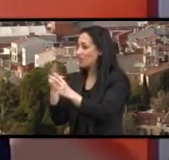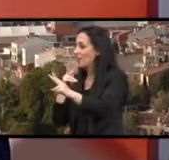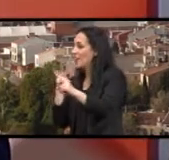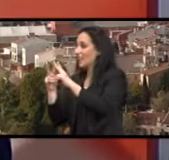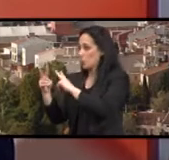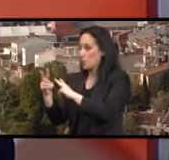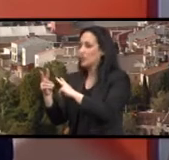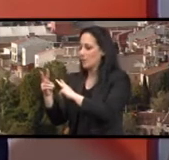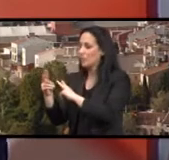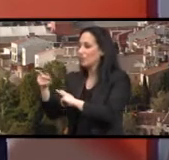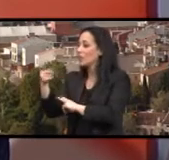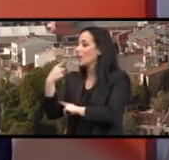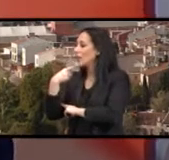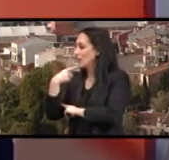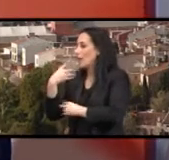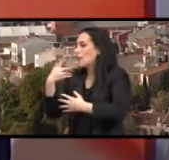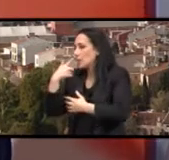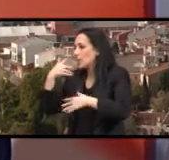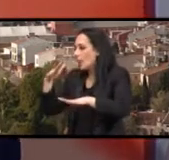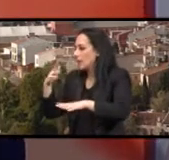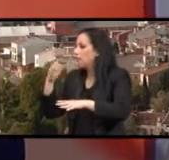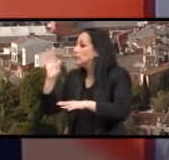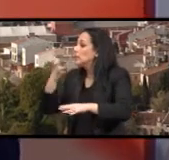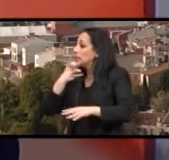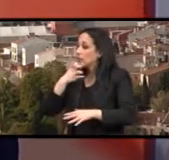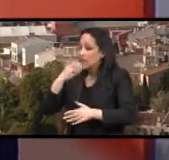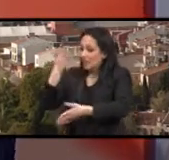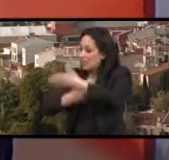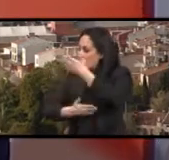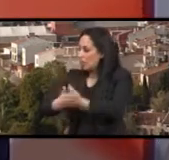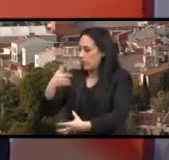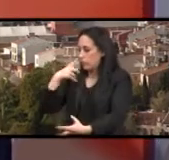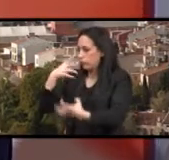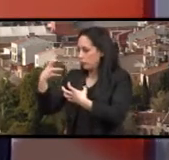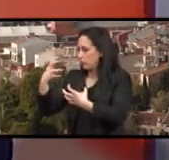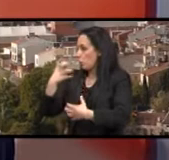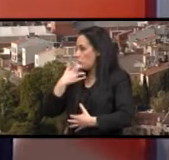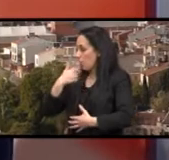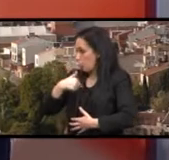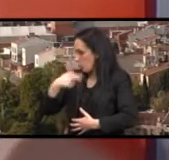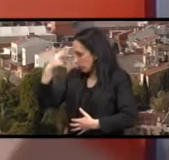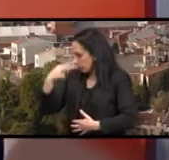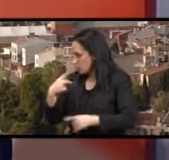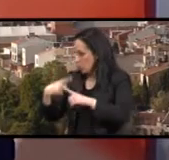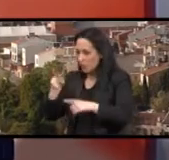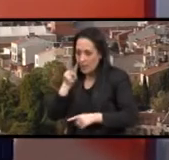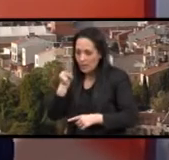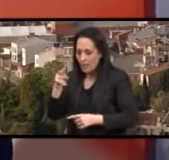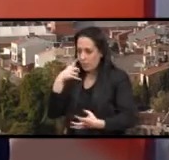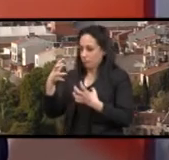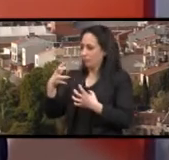de les discapacitats, les que són molt aparents, com la meva, poder, perquè amb la persona, veu una persona cega, una persona amb bastó, una persona amb